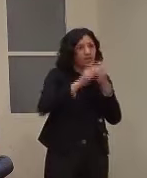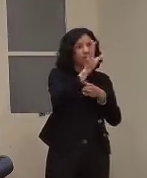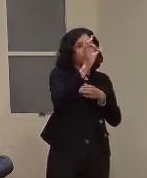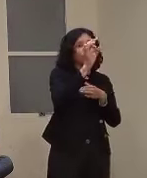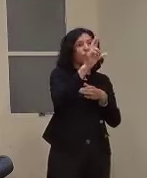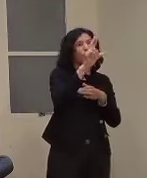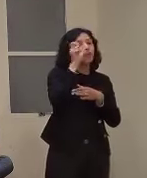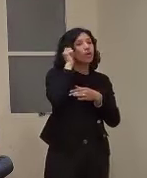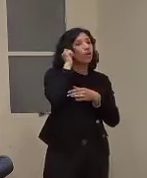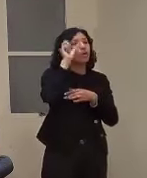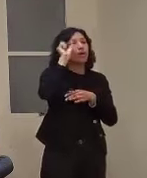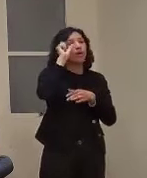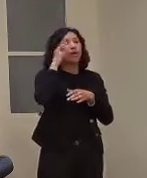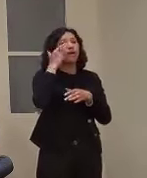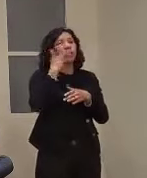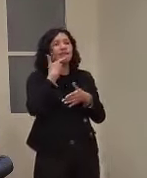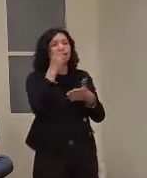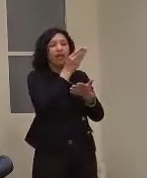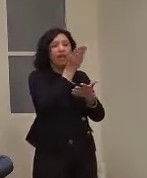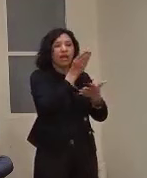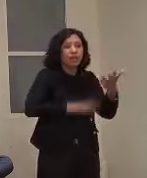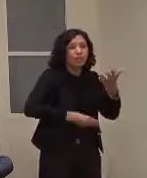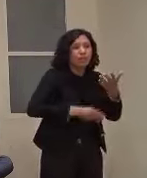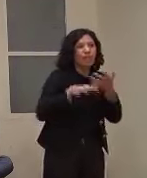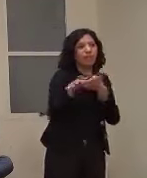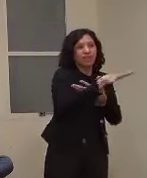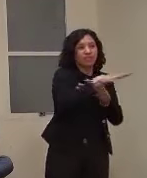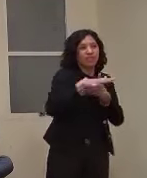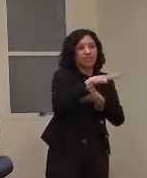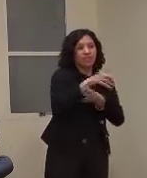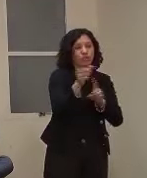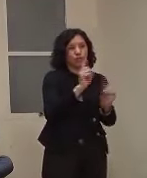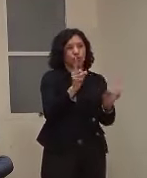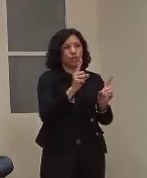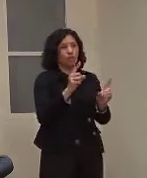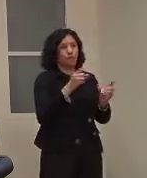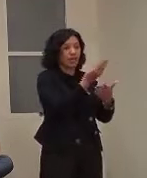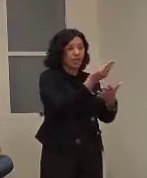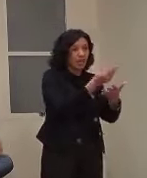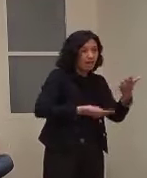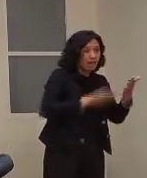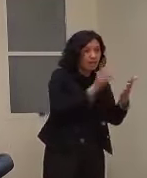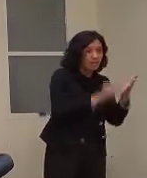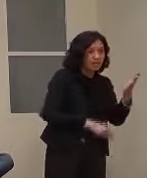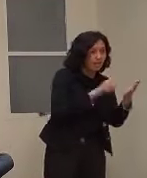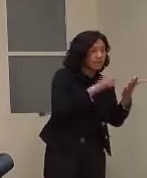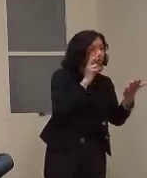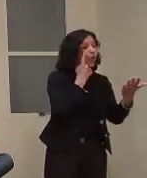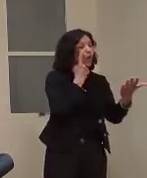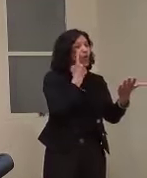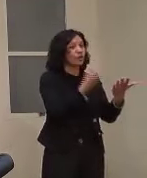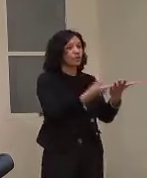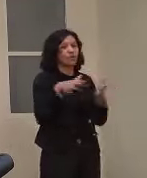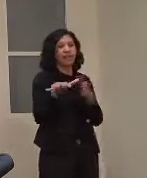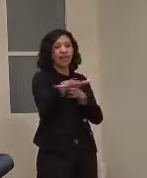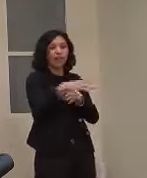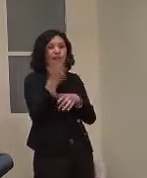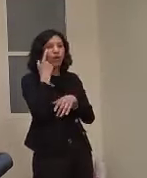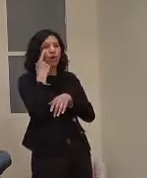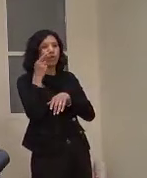porque desde mi criterio es así una cosa es conocer el mapa y otra muy distinta es conocer el